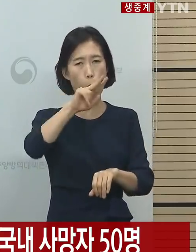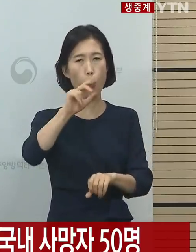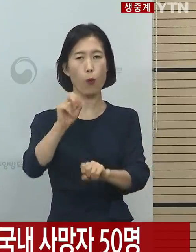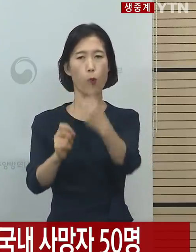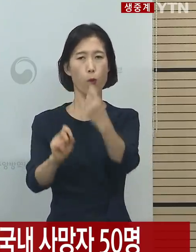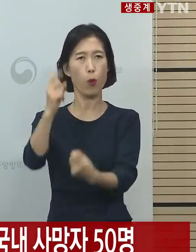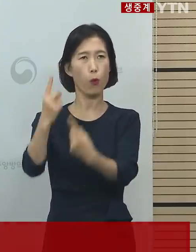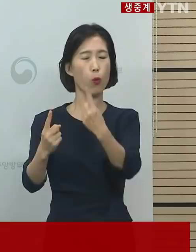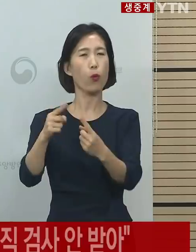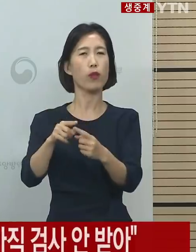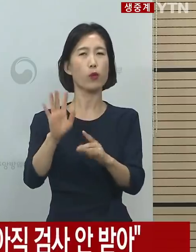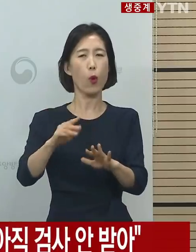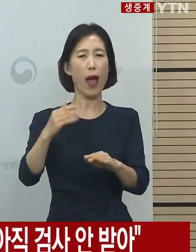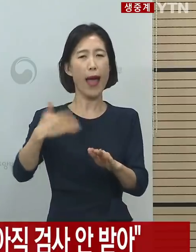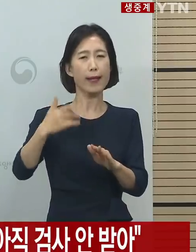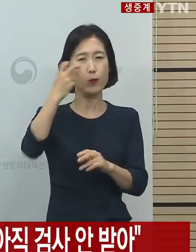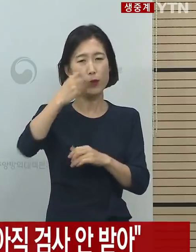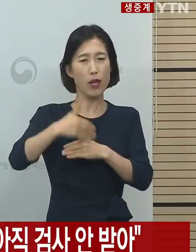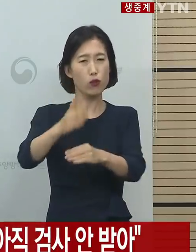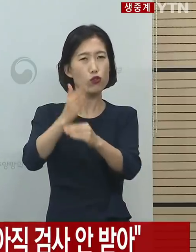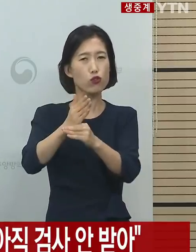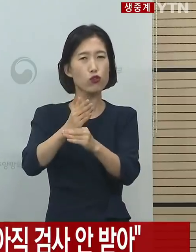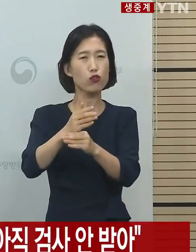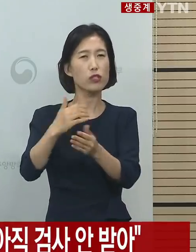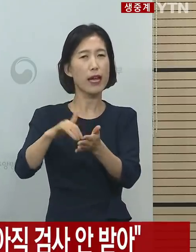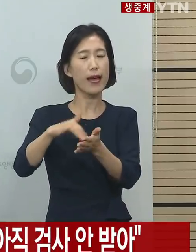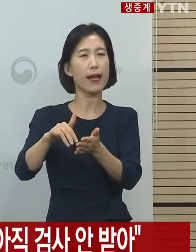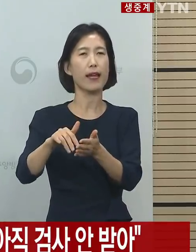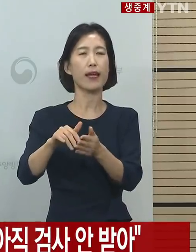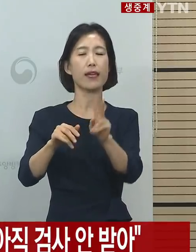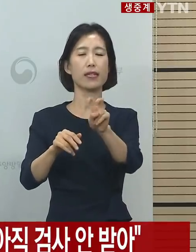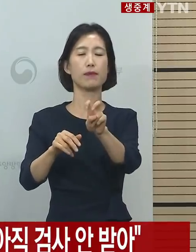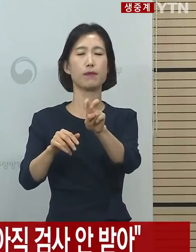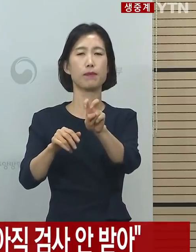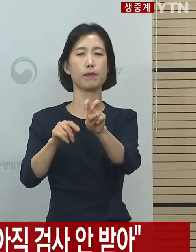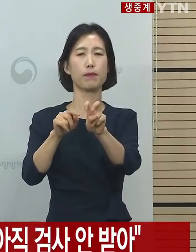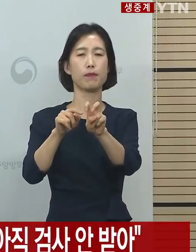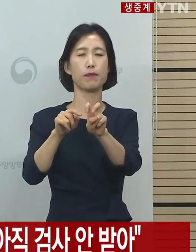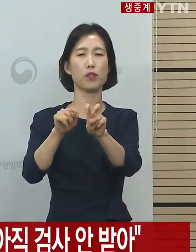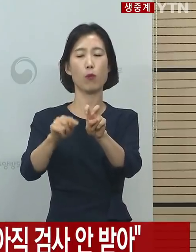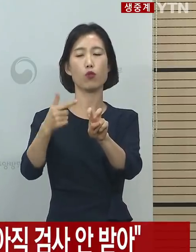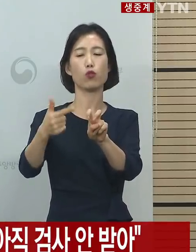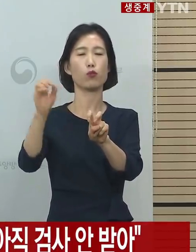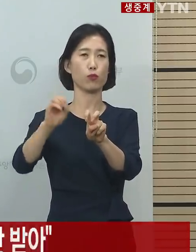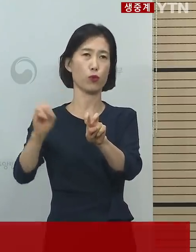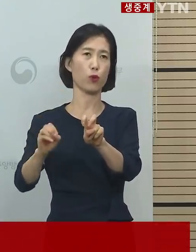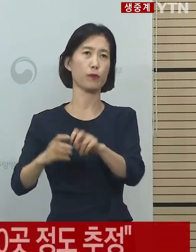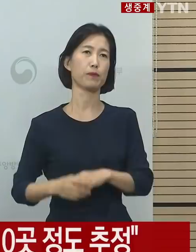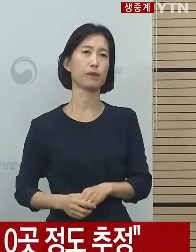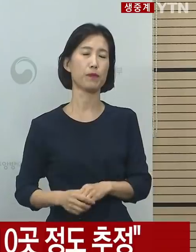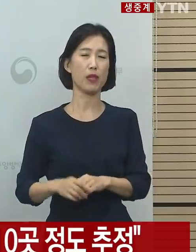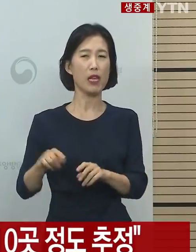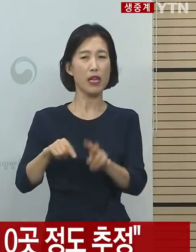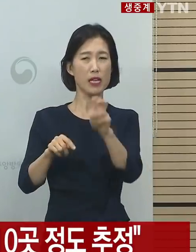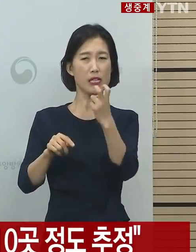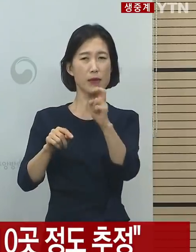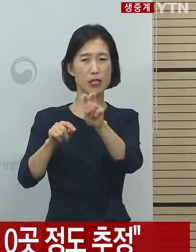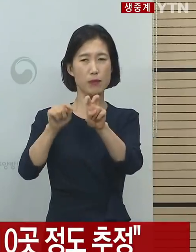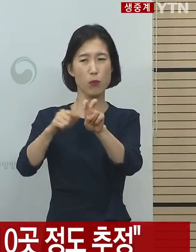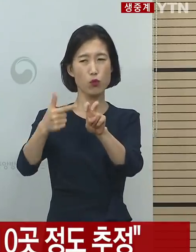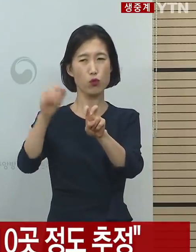발생 사례 또는 조사가 진행 중인 사례는 전체 사례의 20.6%입니다. 이 부분도 대부분